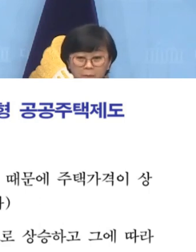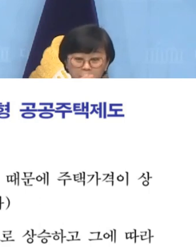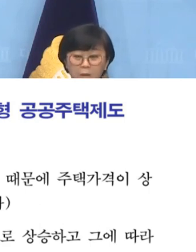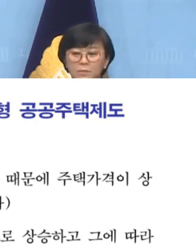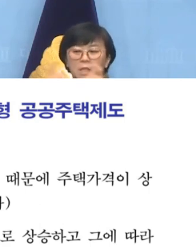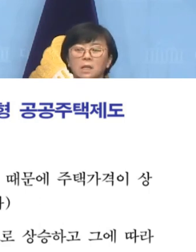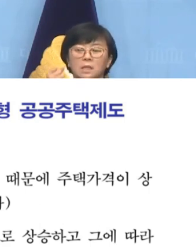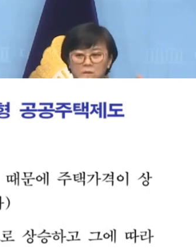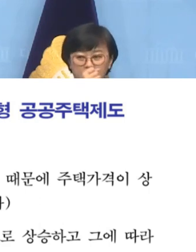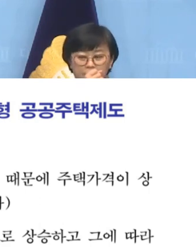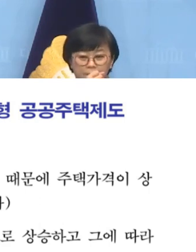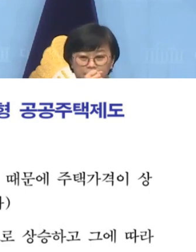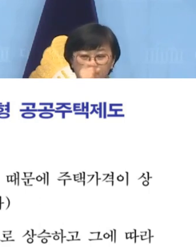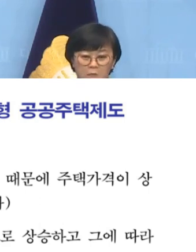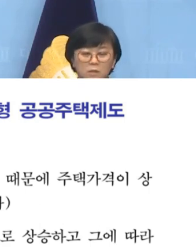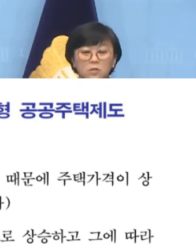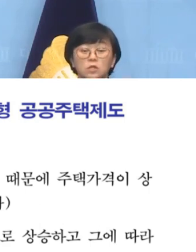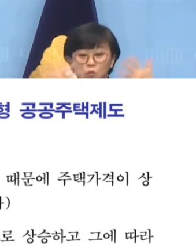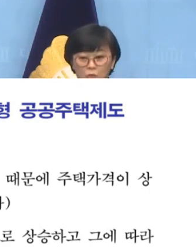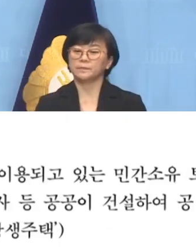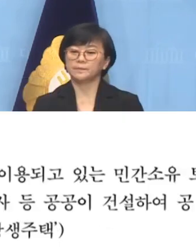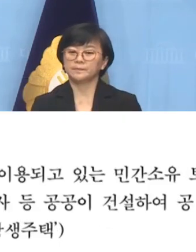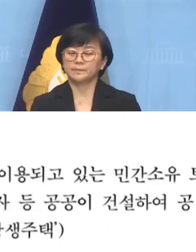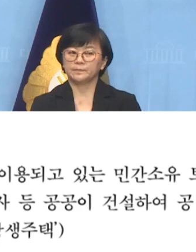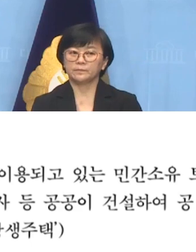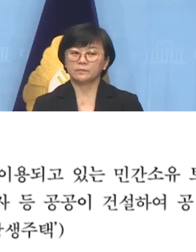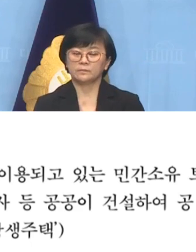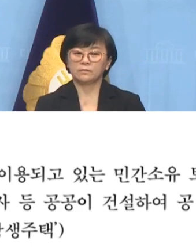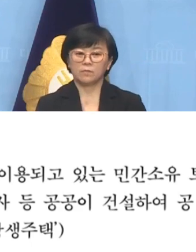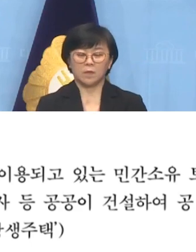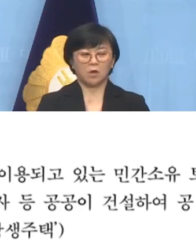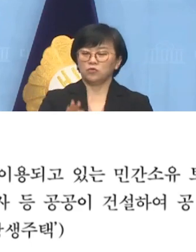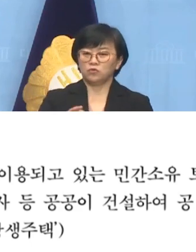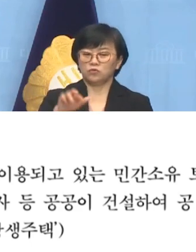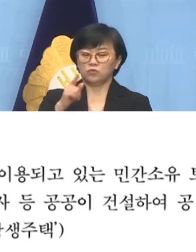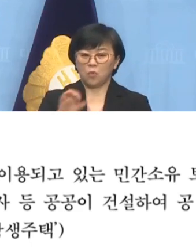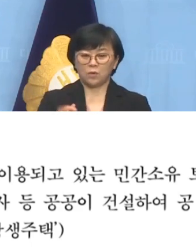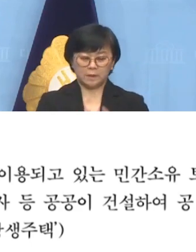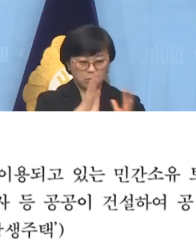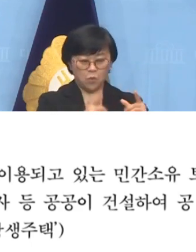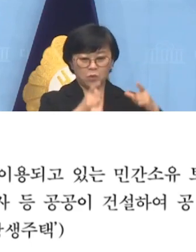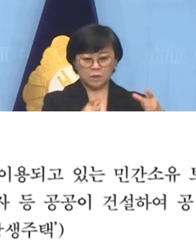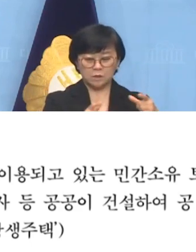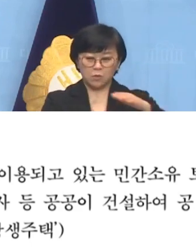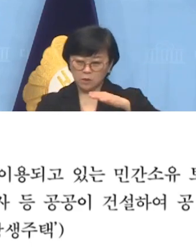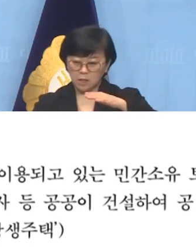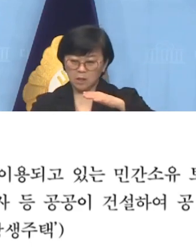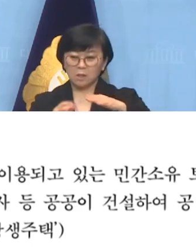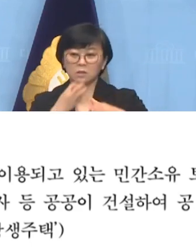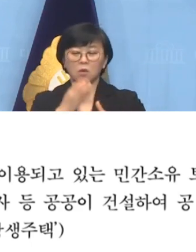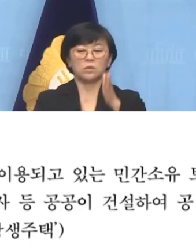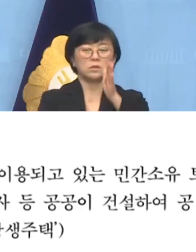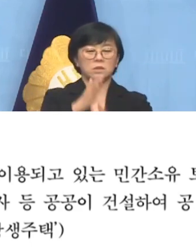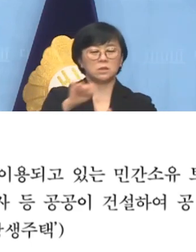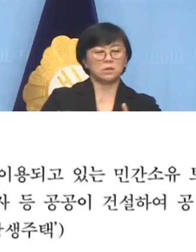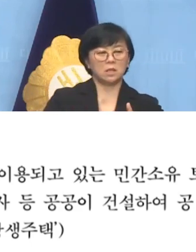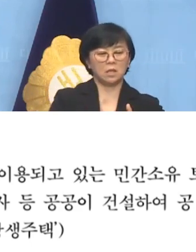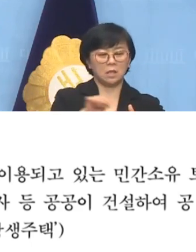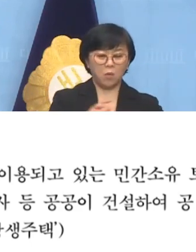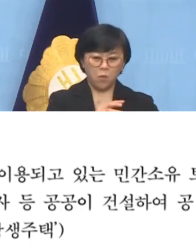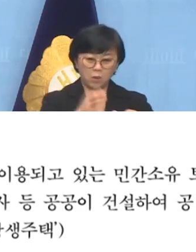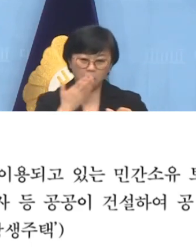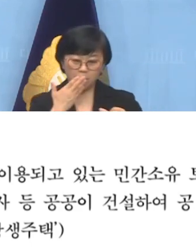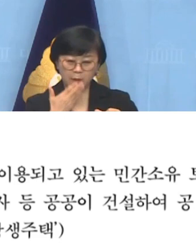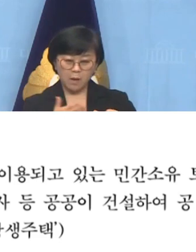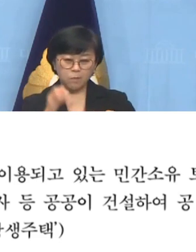대부분 민간 소유다라고 하는 것이 전제가 되어 있는 것이고요. 그래서 준공업 지역이나 자연 녹지 지역, 역세권 등 서울 시내에 이용이